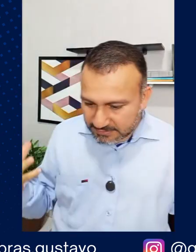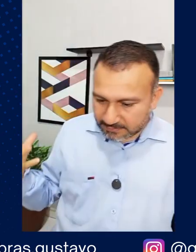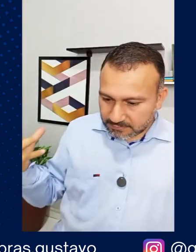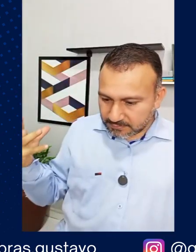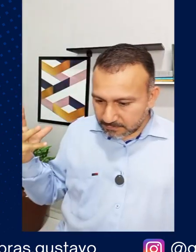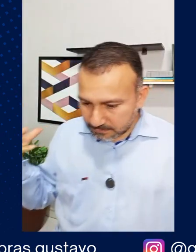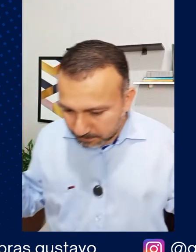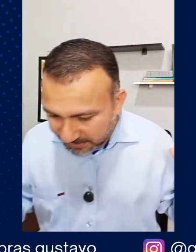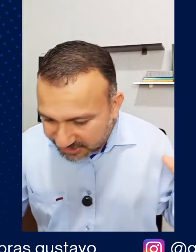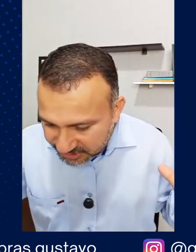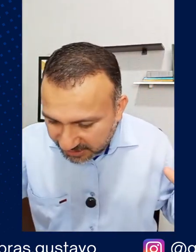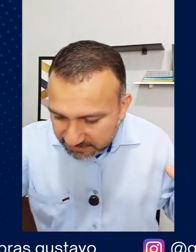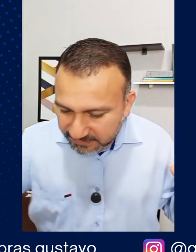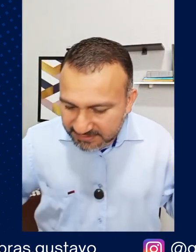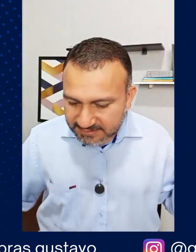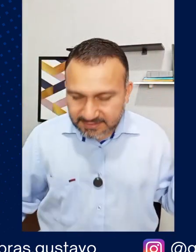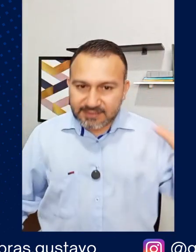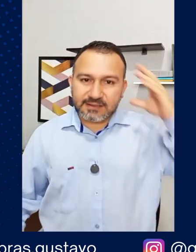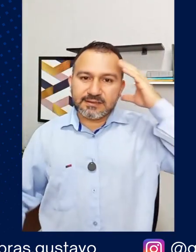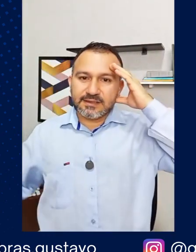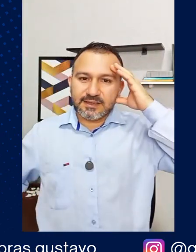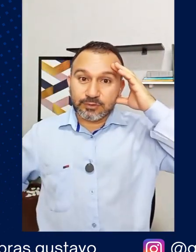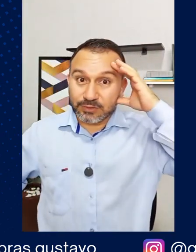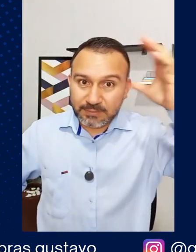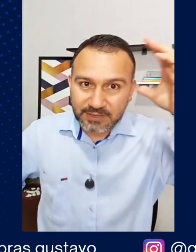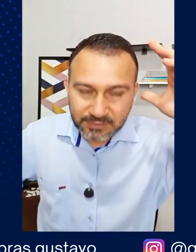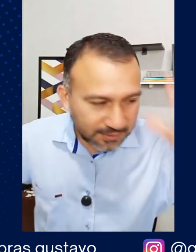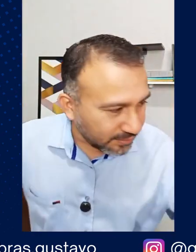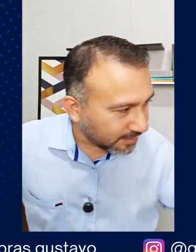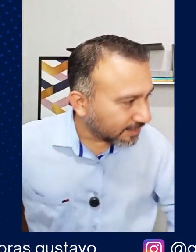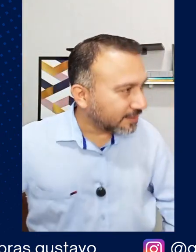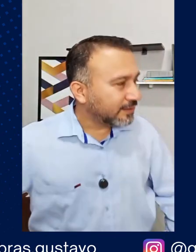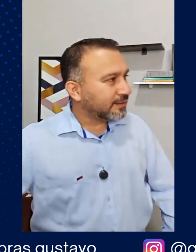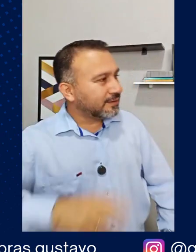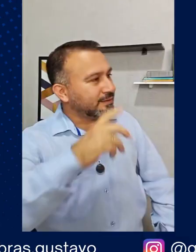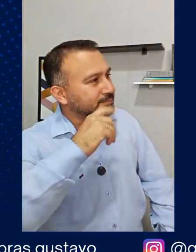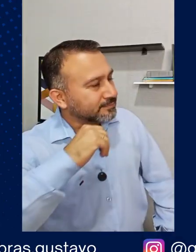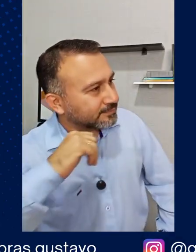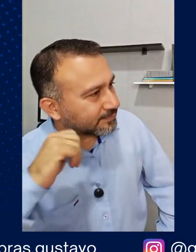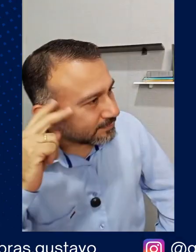Então, assim, pra gente reviver essa cena, eu tô lembrando aqui.